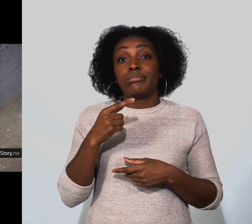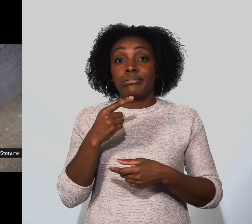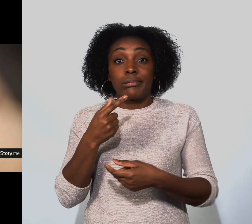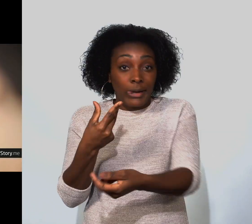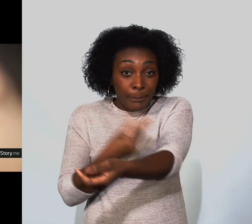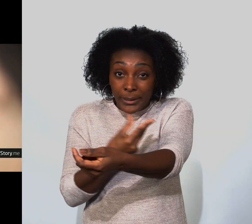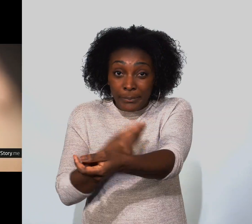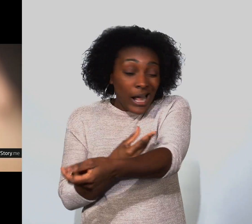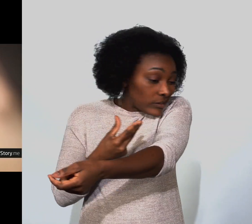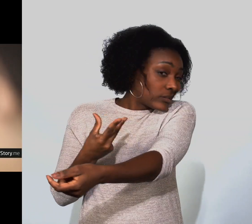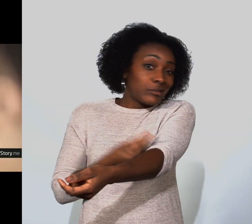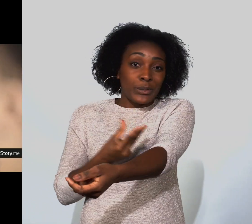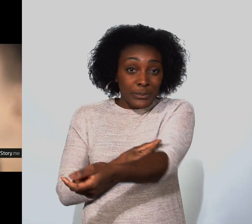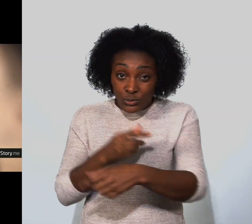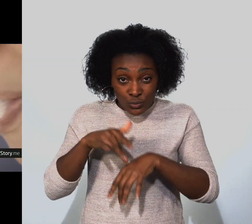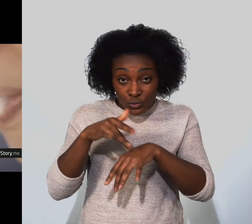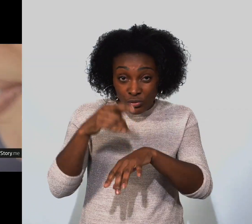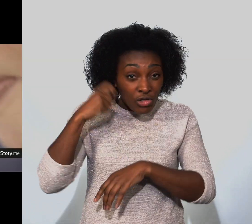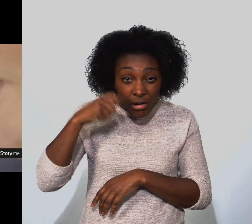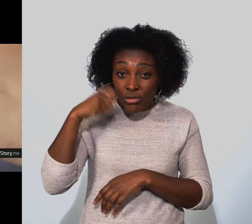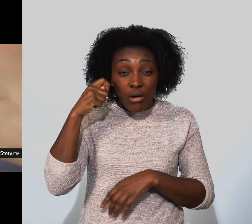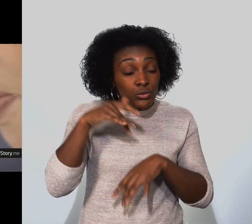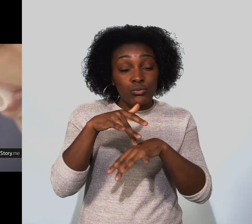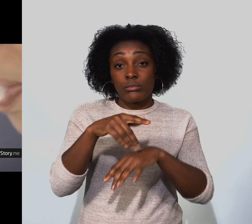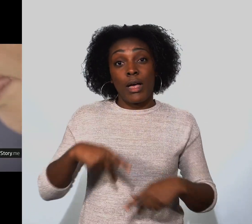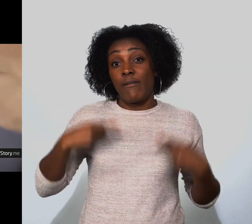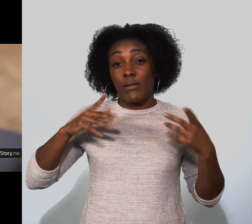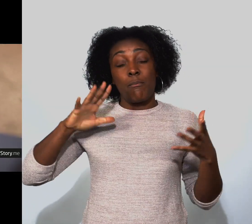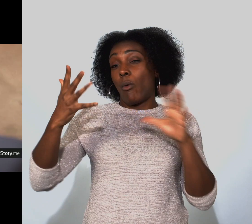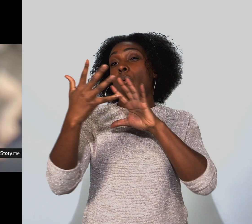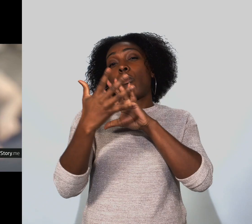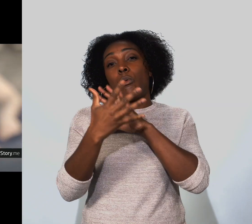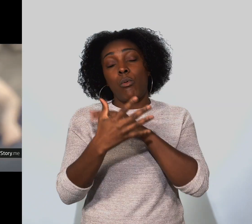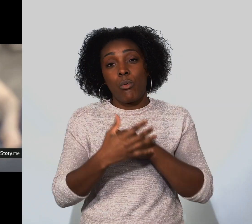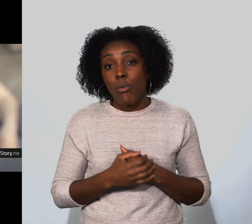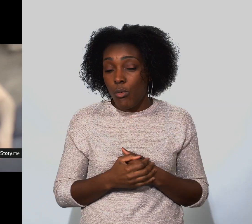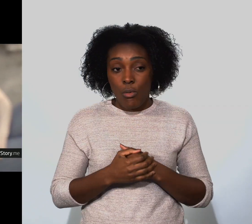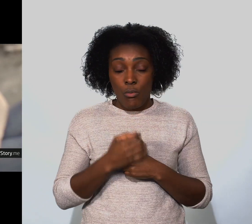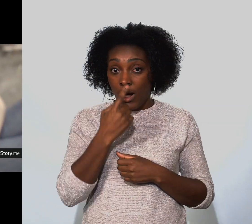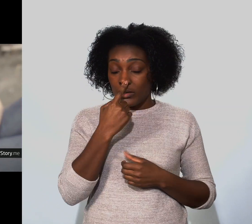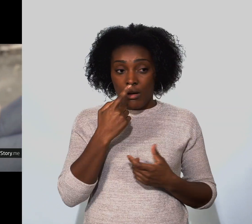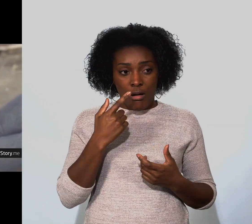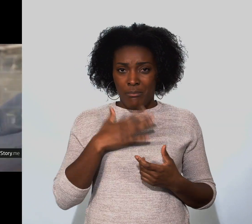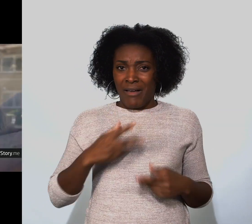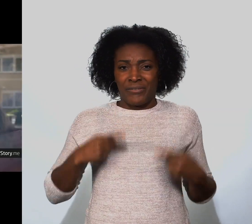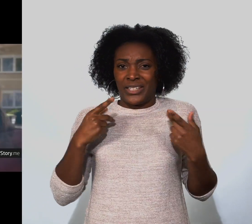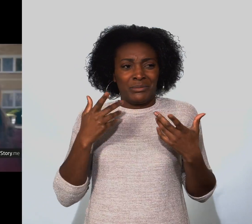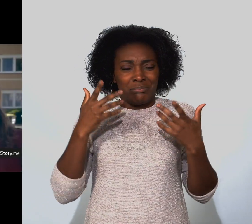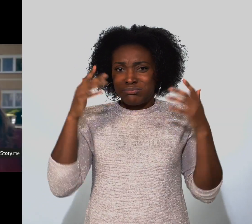l'héroïne. C'est là vraiment que ma vie a basculé. Et lorsque j'ai réalisé vraiment ce que j'avais